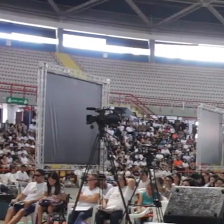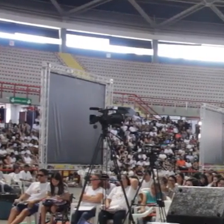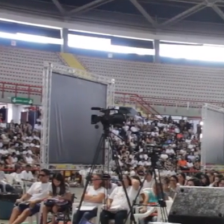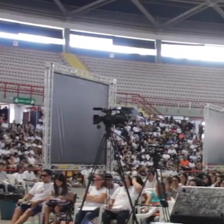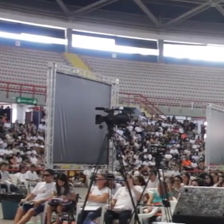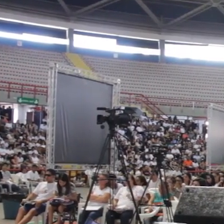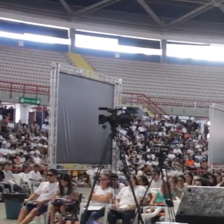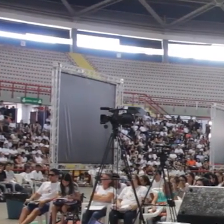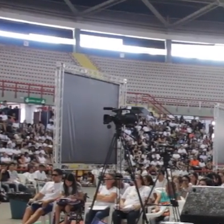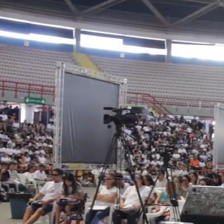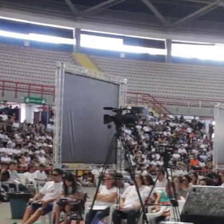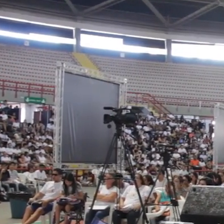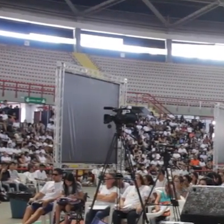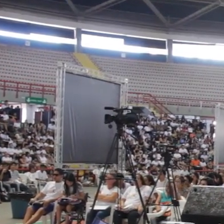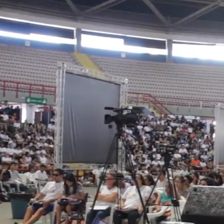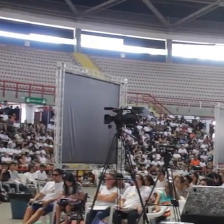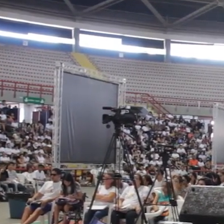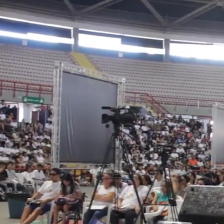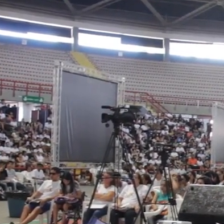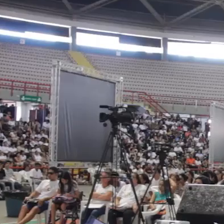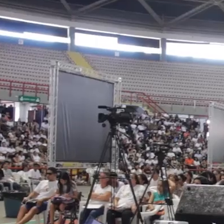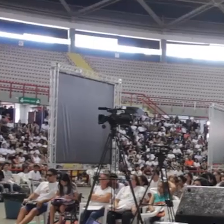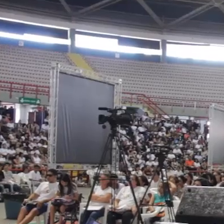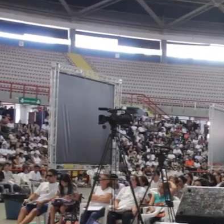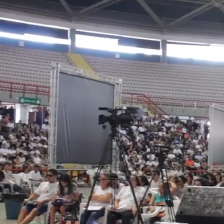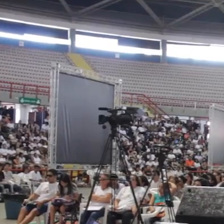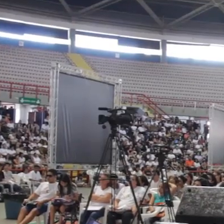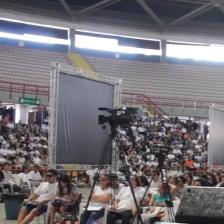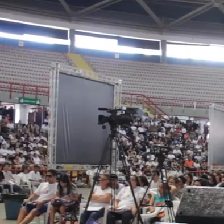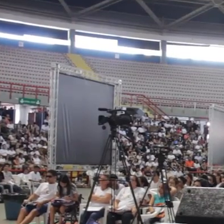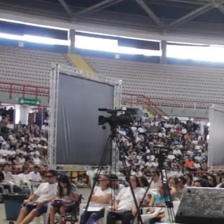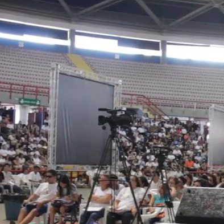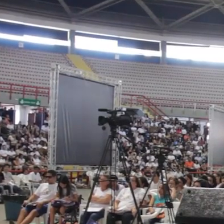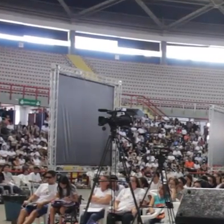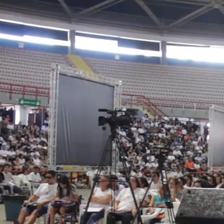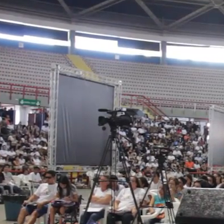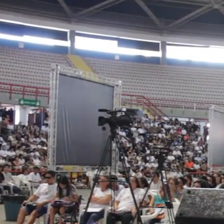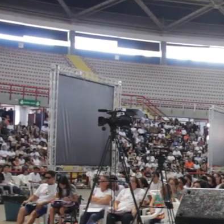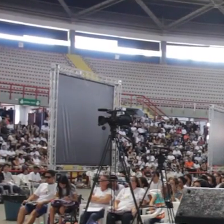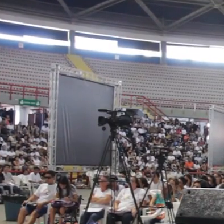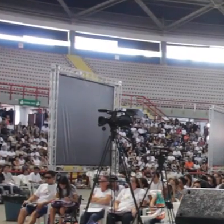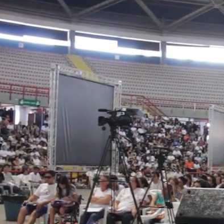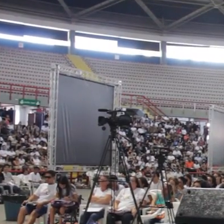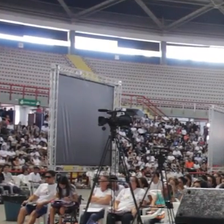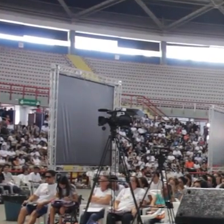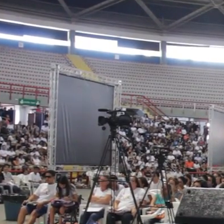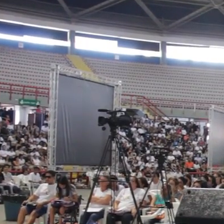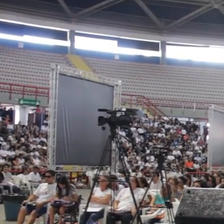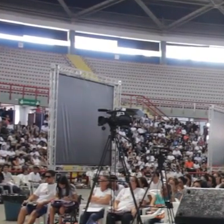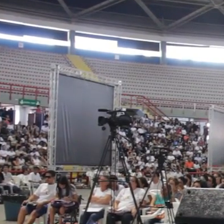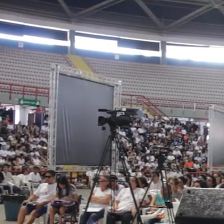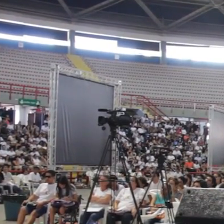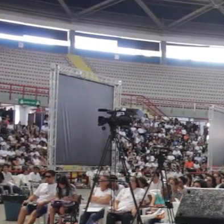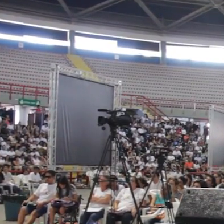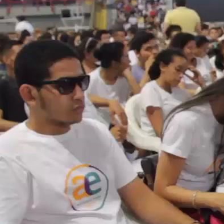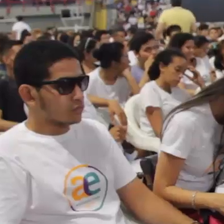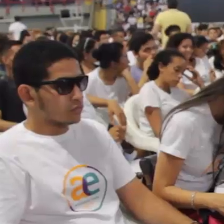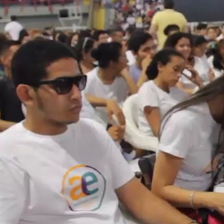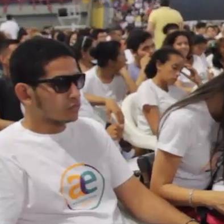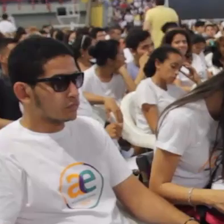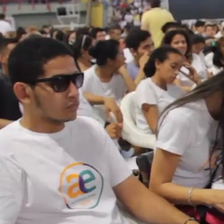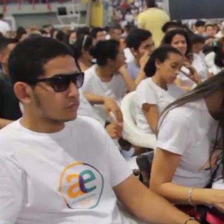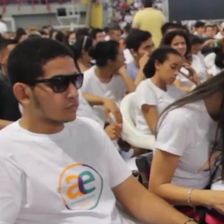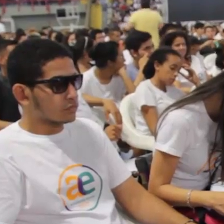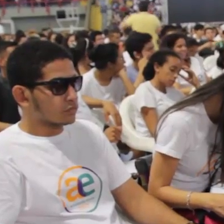Assim, você se obriga a adotar como ação interventiva um procedimento mais concreto, mais